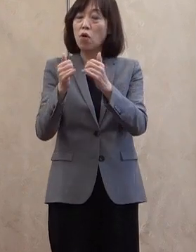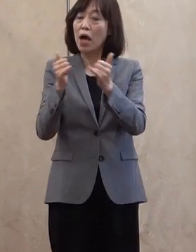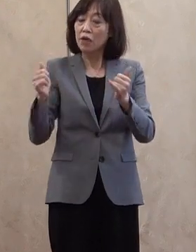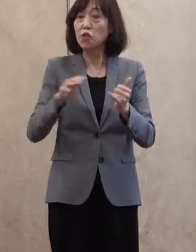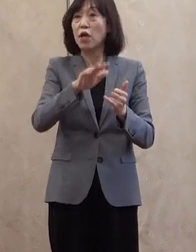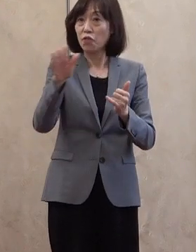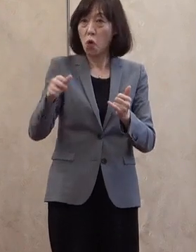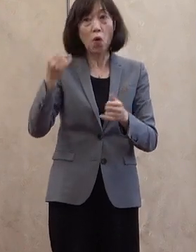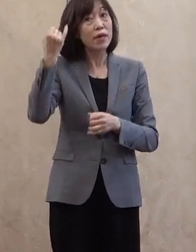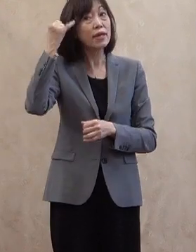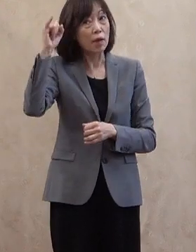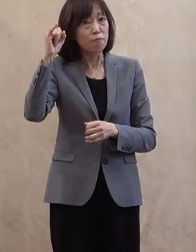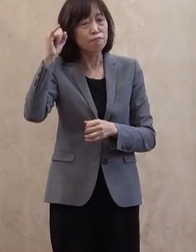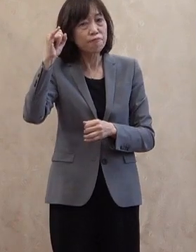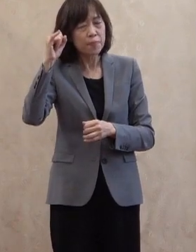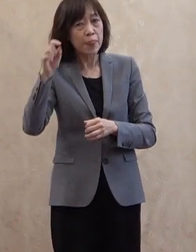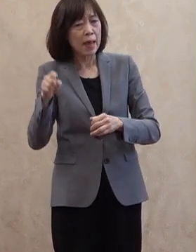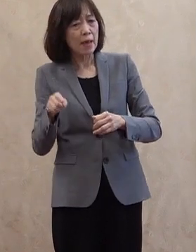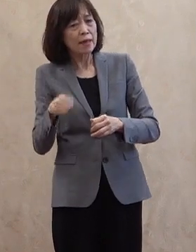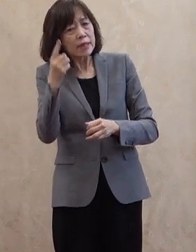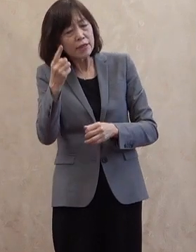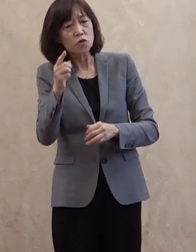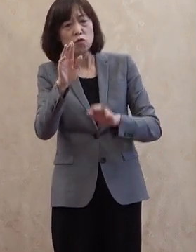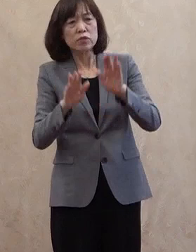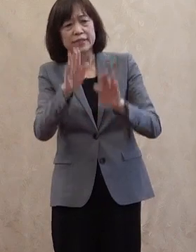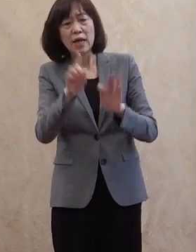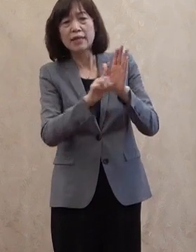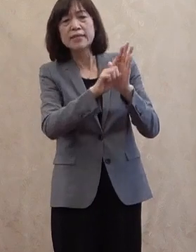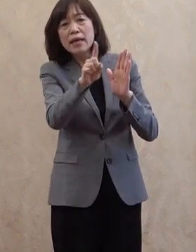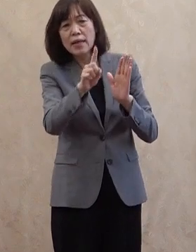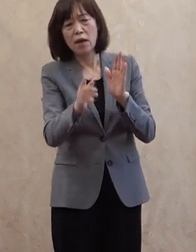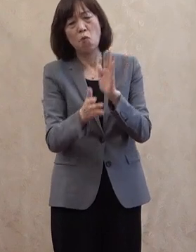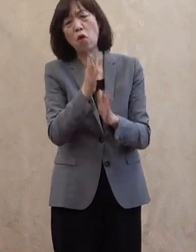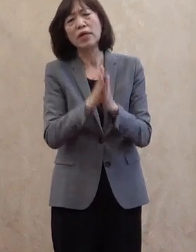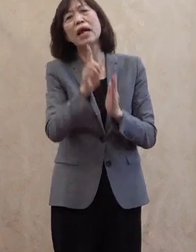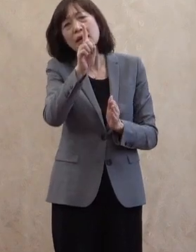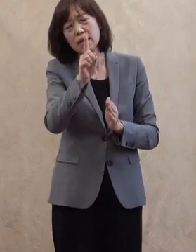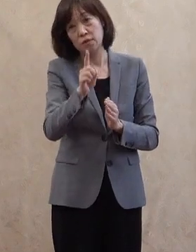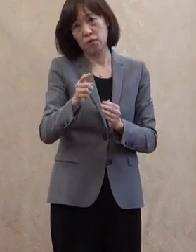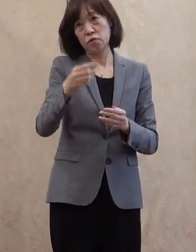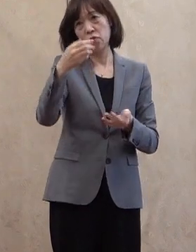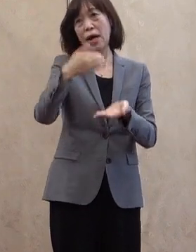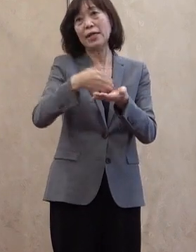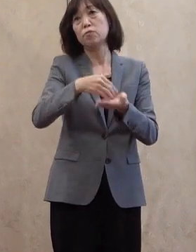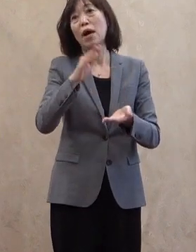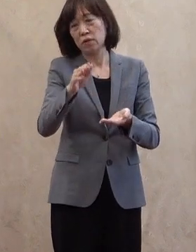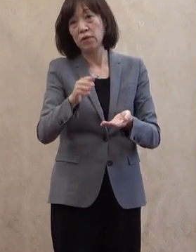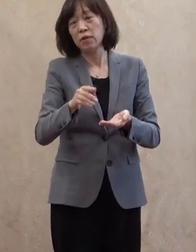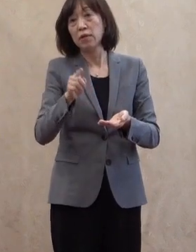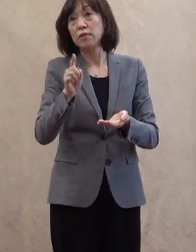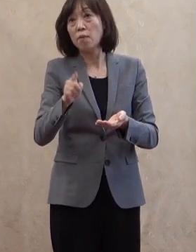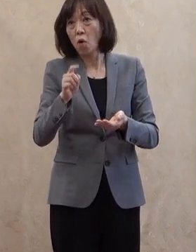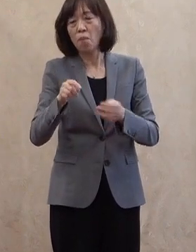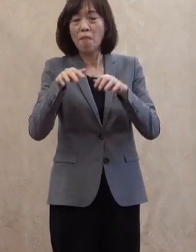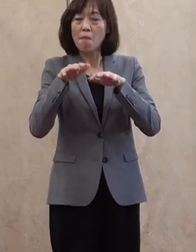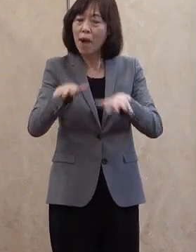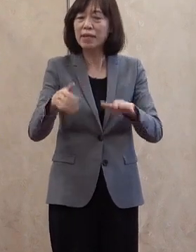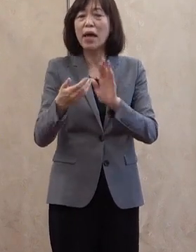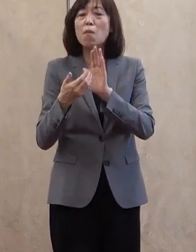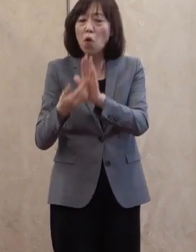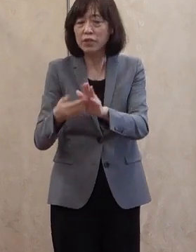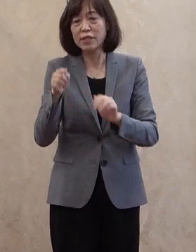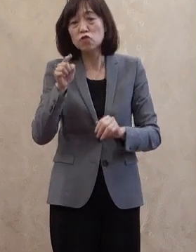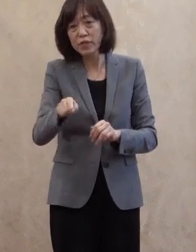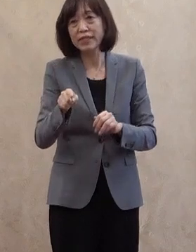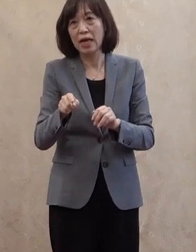ては、まあ、緊急事態宣言の発令というのも出てきていますけども、改めて、まあ、まん延防止等重点措置の対策はまだ始まってばかりなんですけ